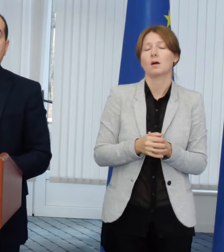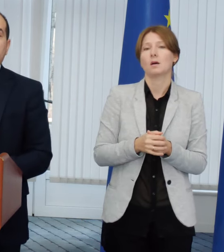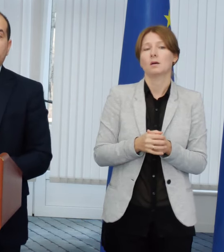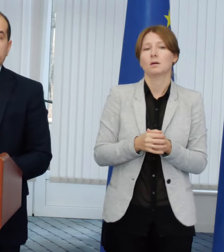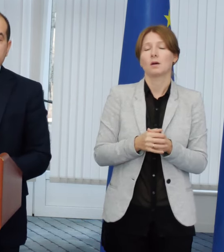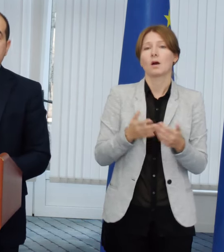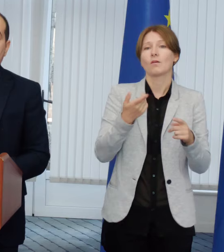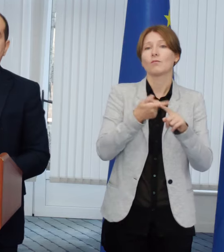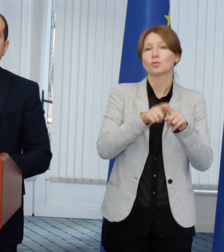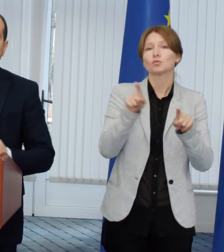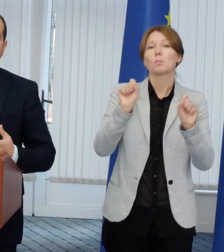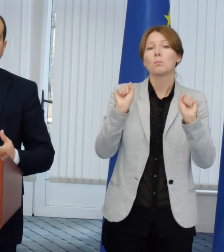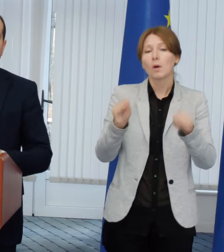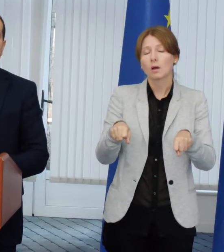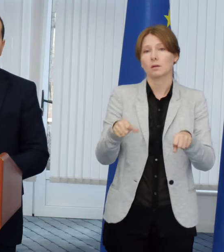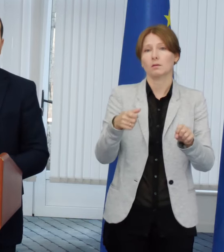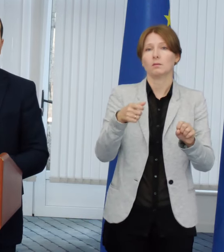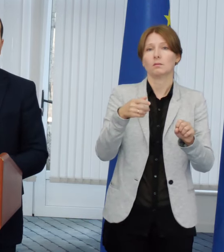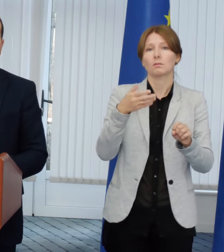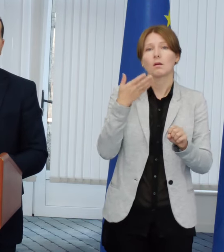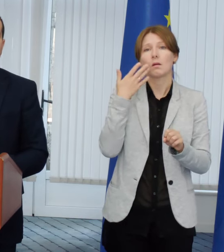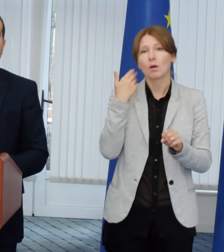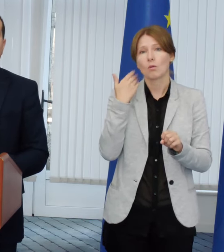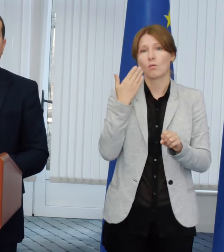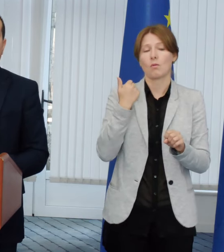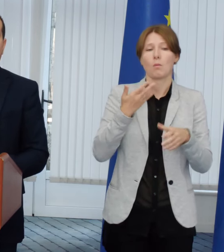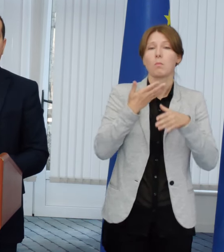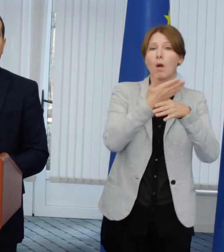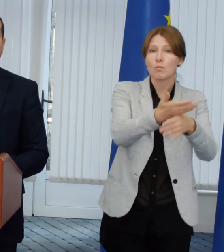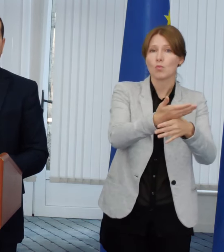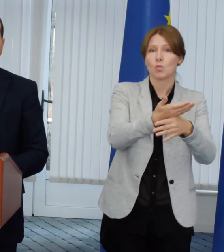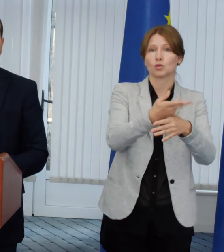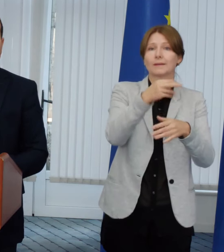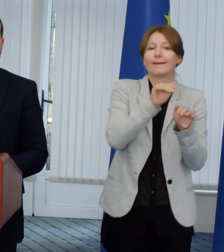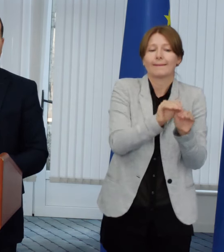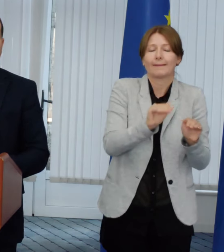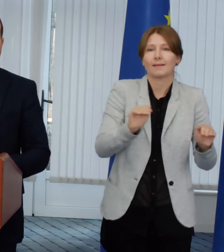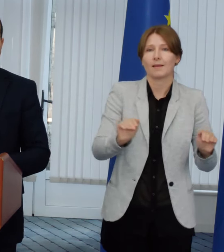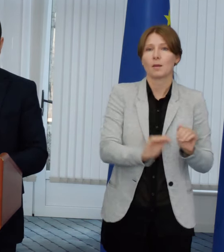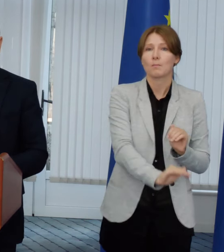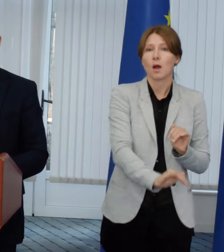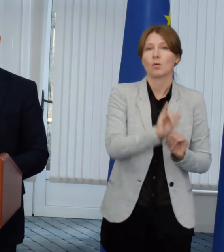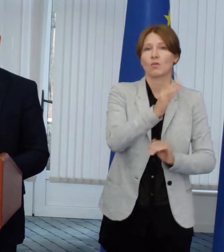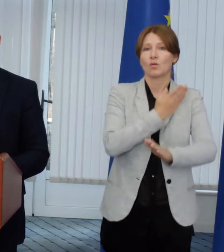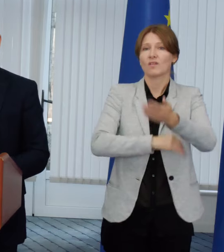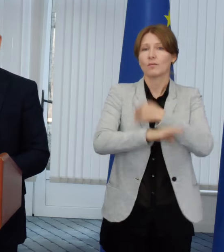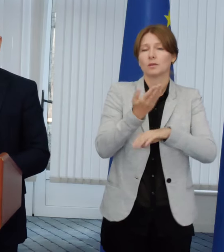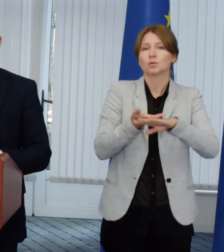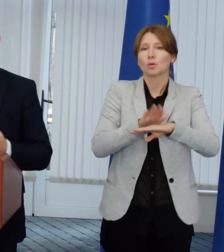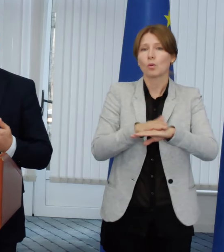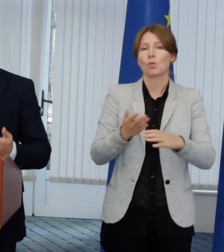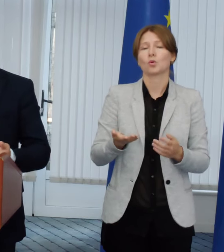kinetoterapeuți, pentru că aceștia se poate să desfășoare mai multe activități pentru copiii care au dizabilități